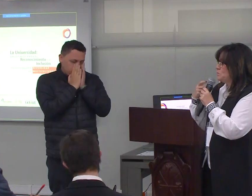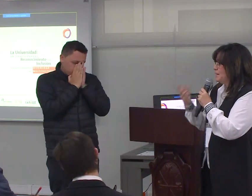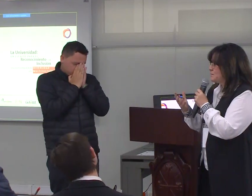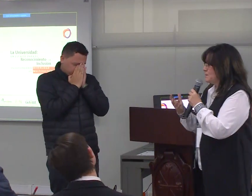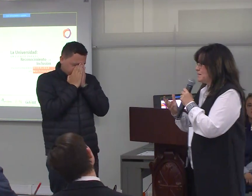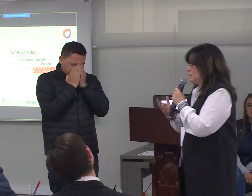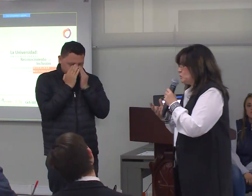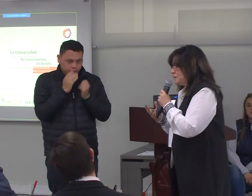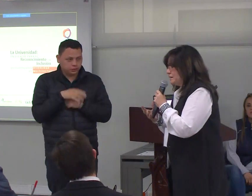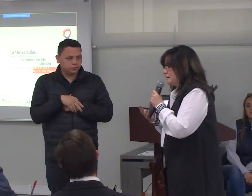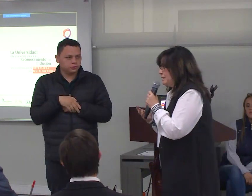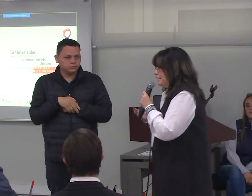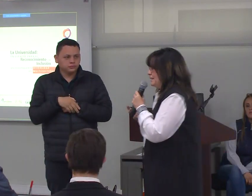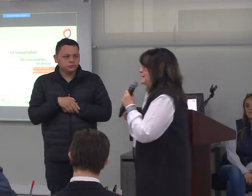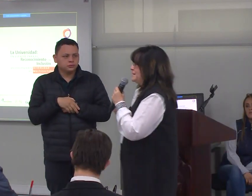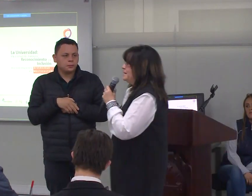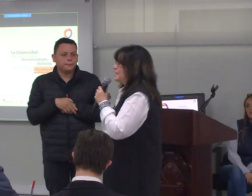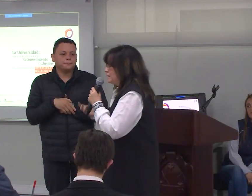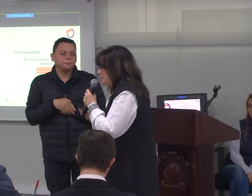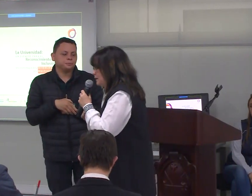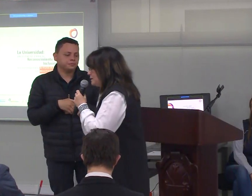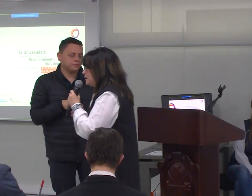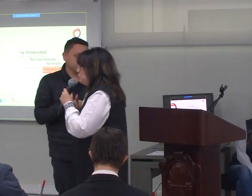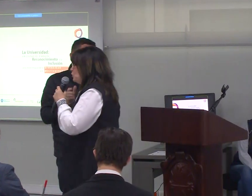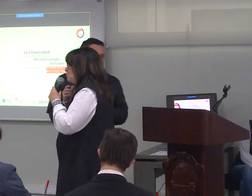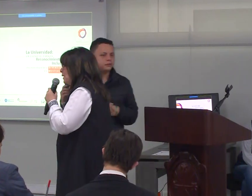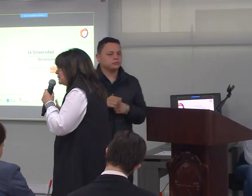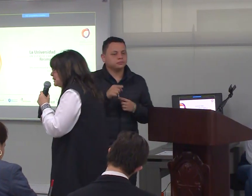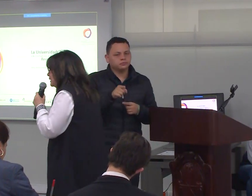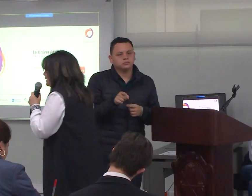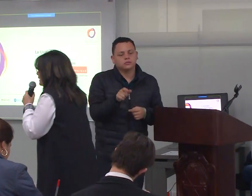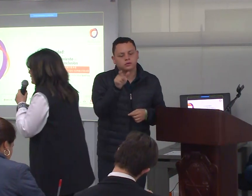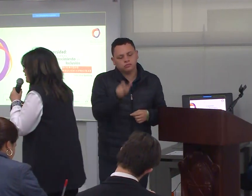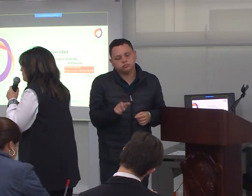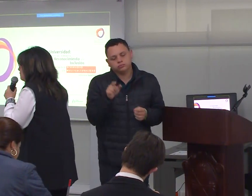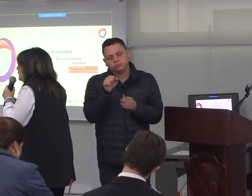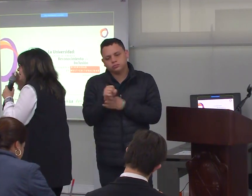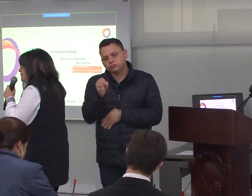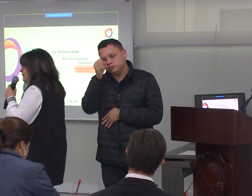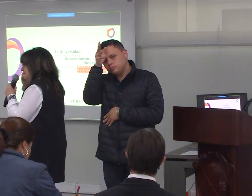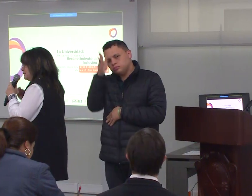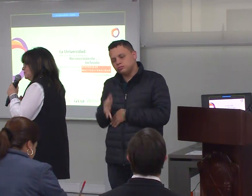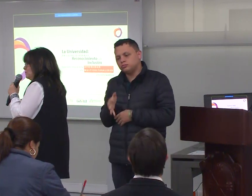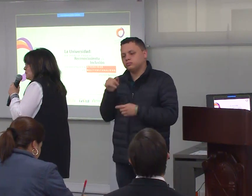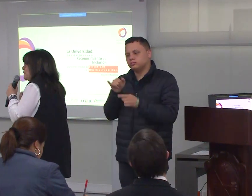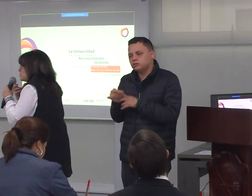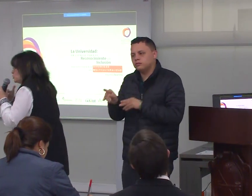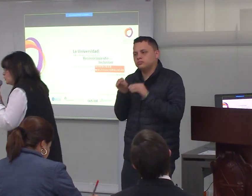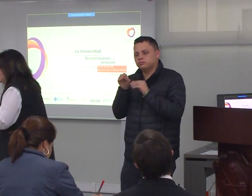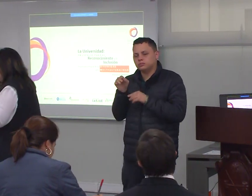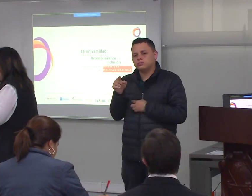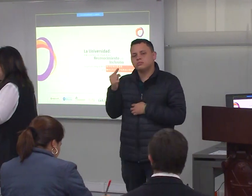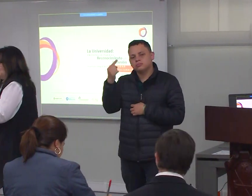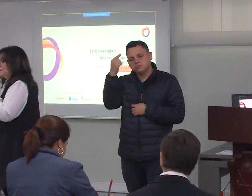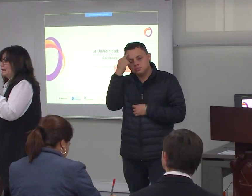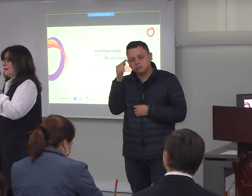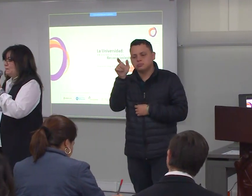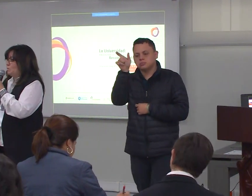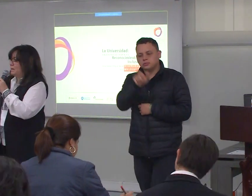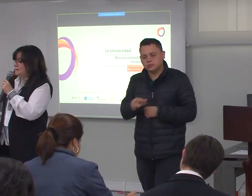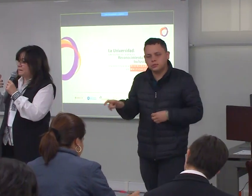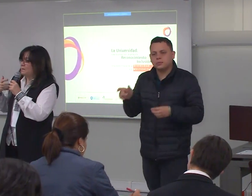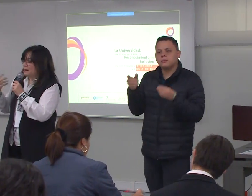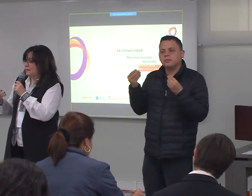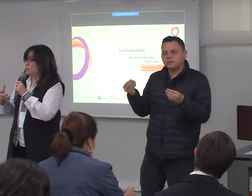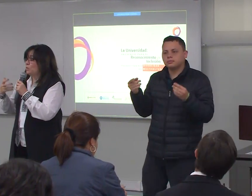estamos más basados en las didácticas que forman mentes personas para